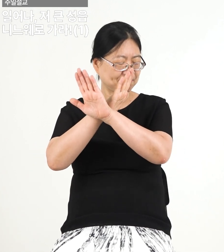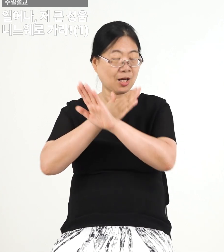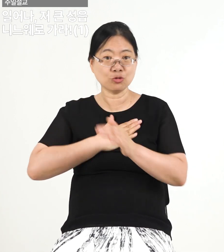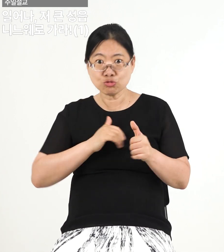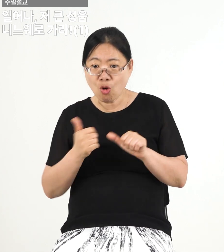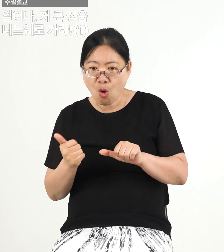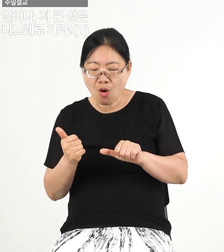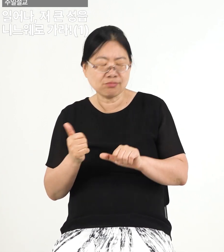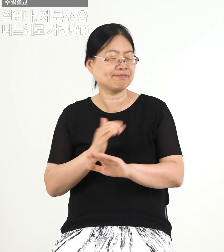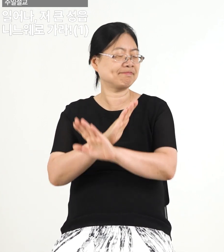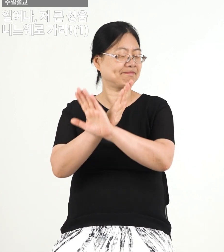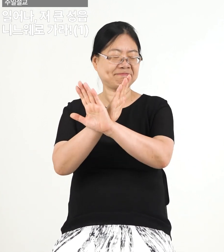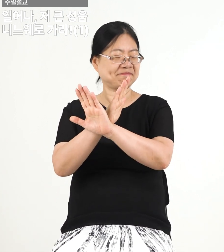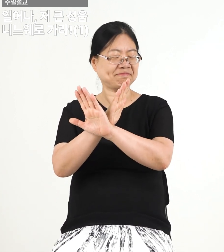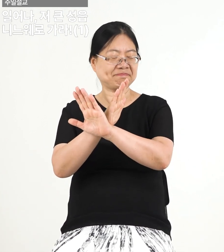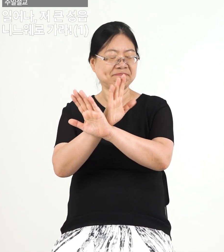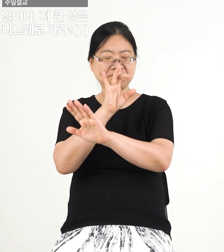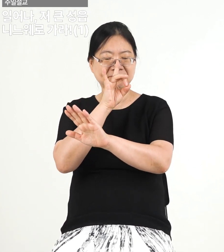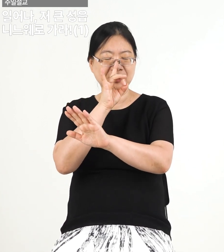못해.